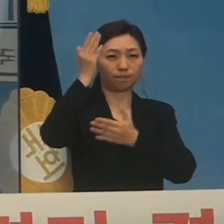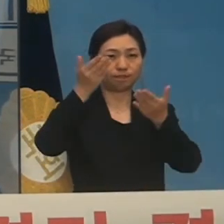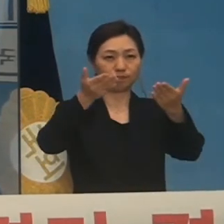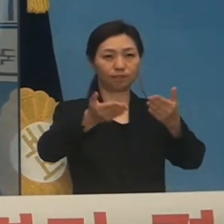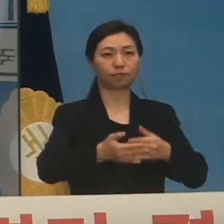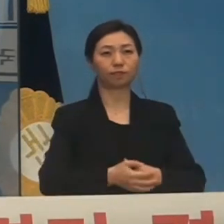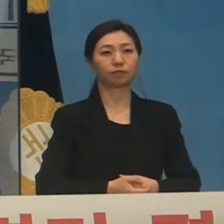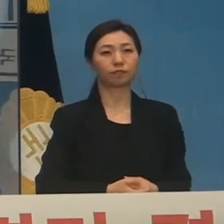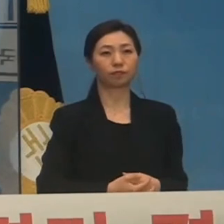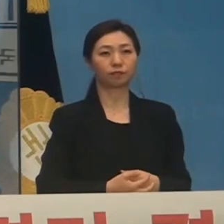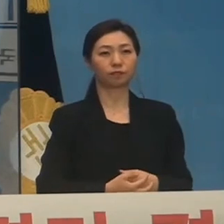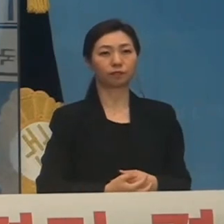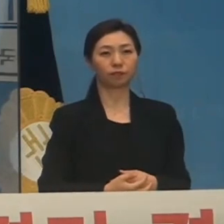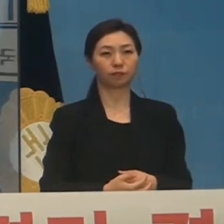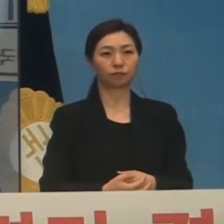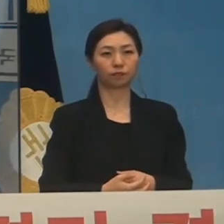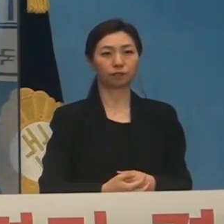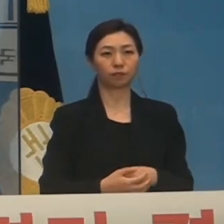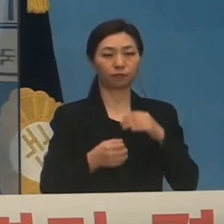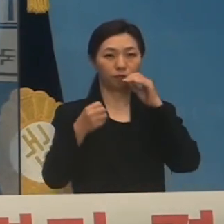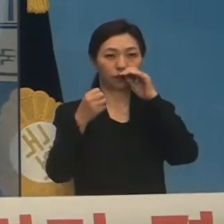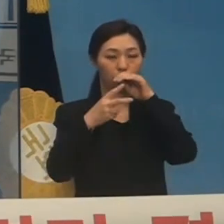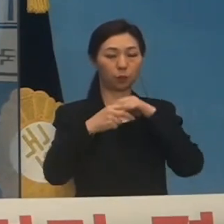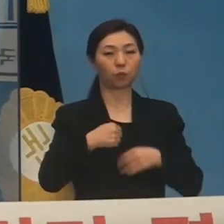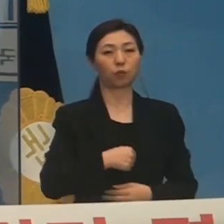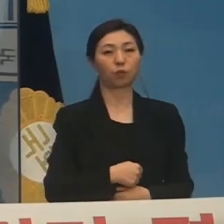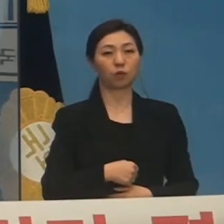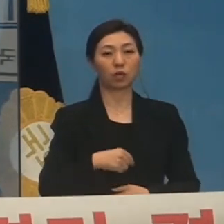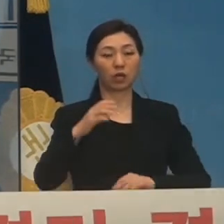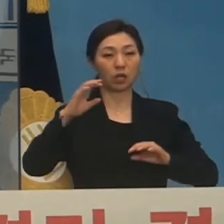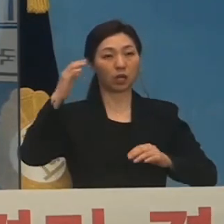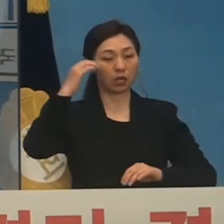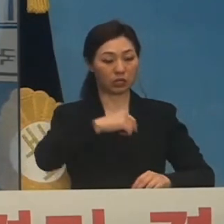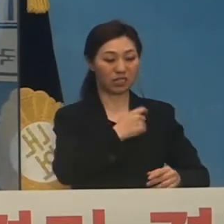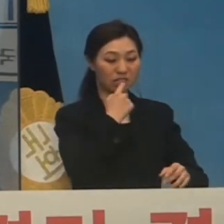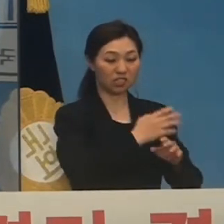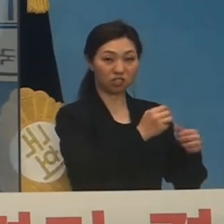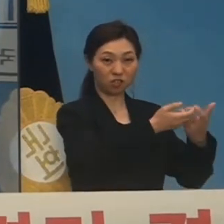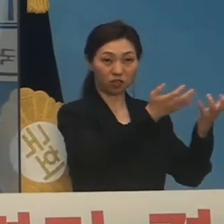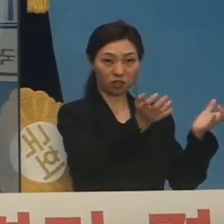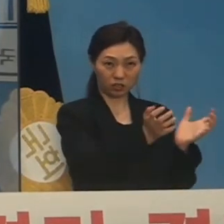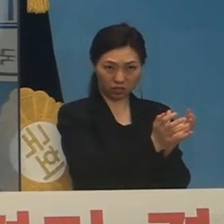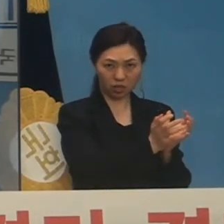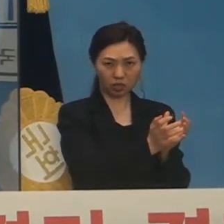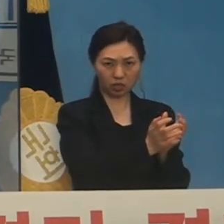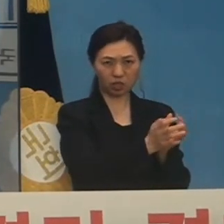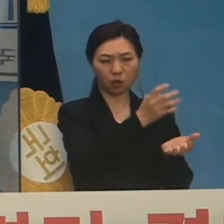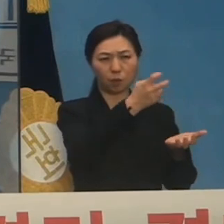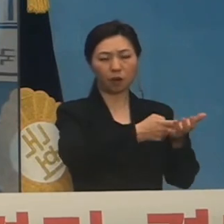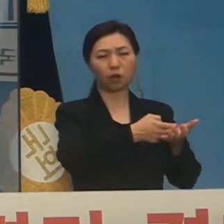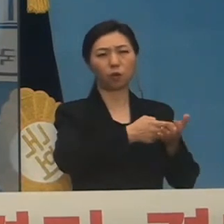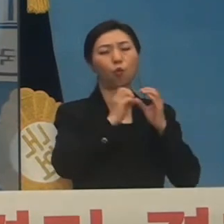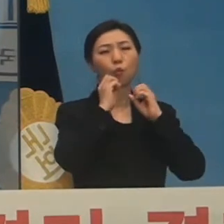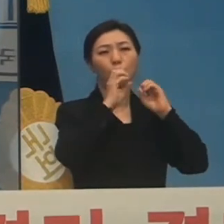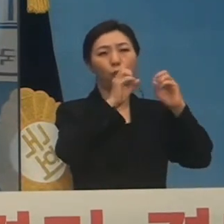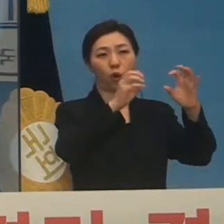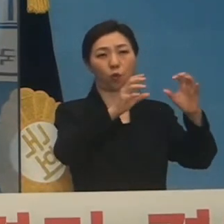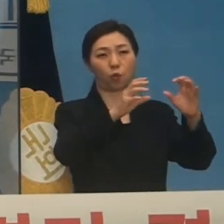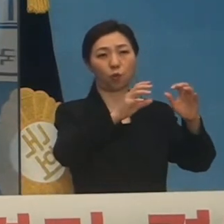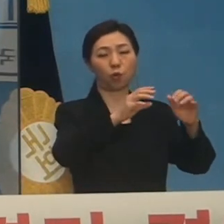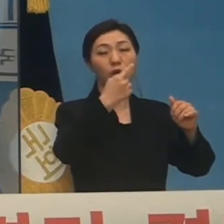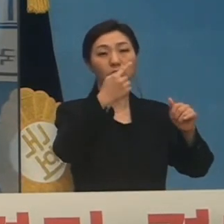섰습니다. 또 자당 소속 의원이 대표 발의하며 농업인에게 홍보하고